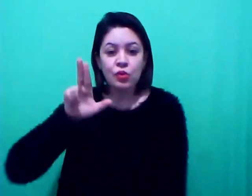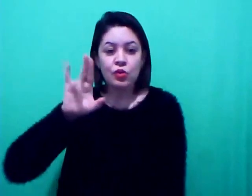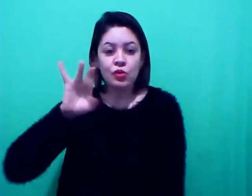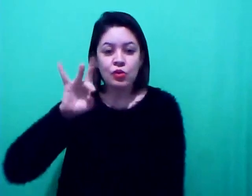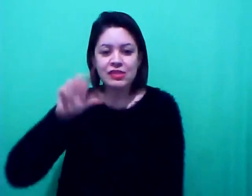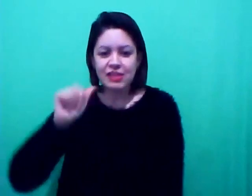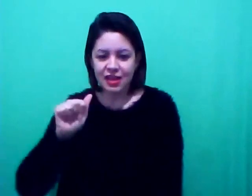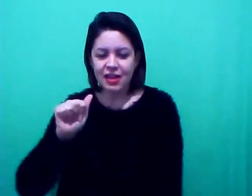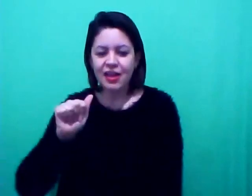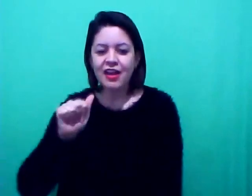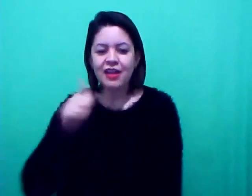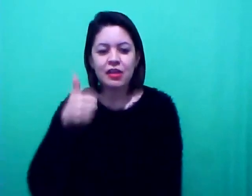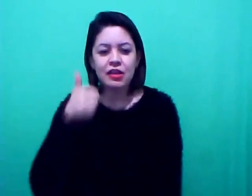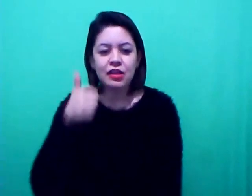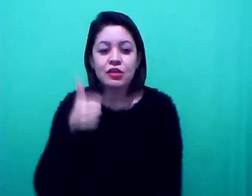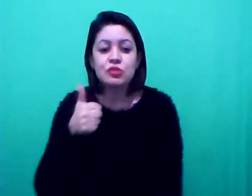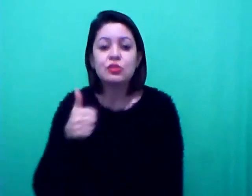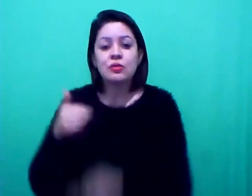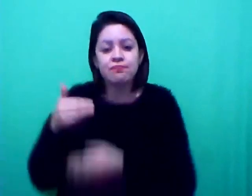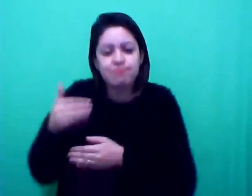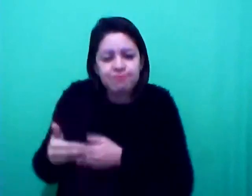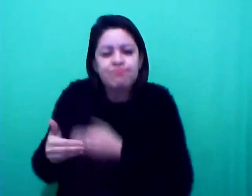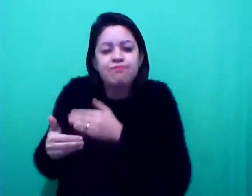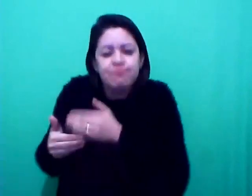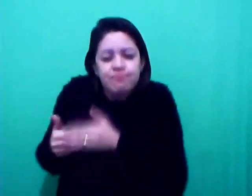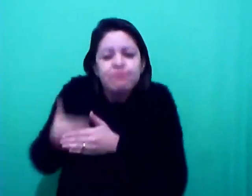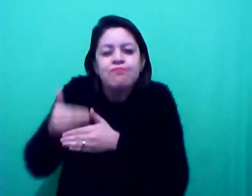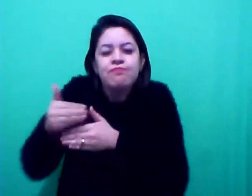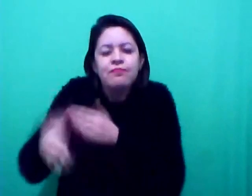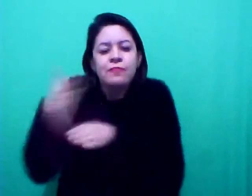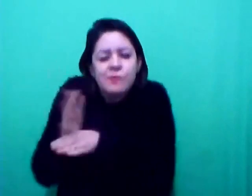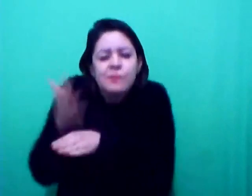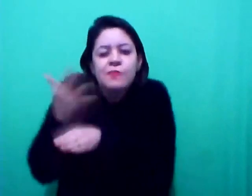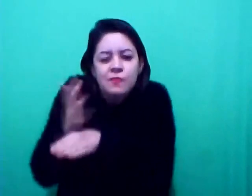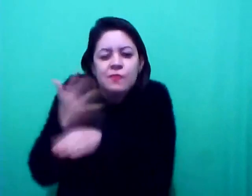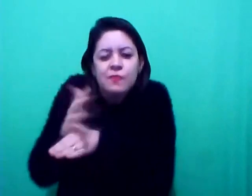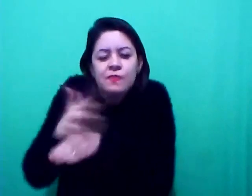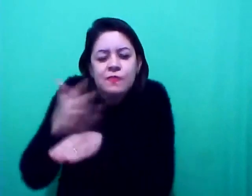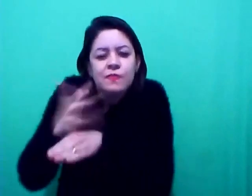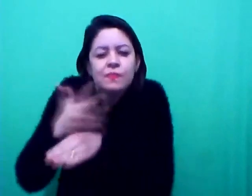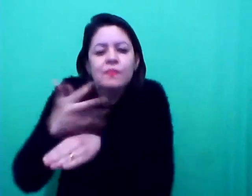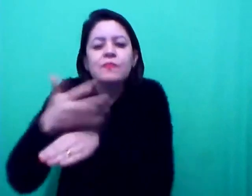A Lucinéia. É isso aí, Lucinéia. É um passo de cada vez, é